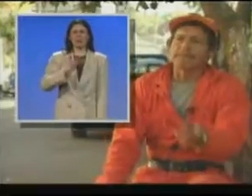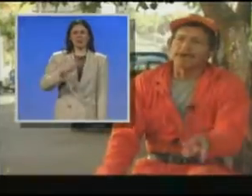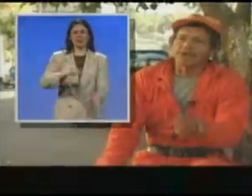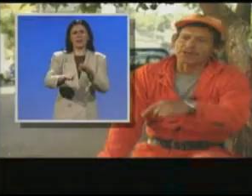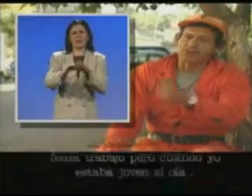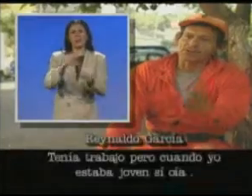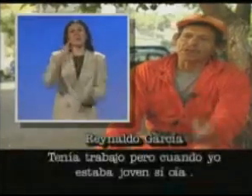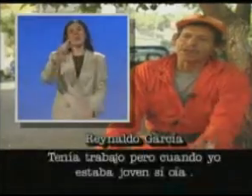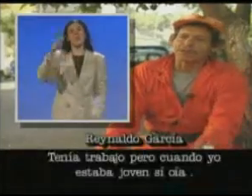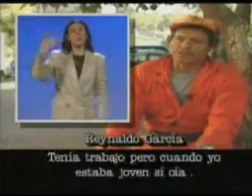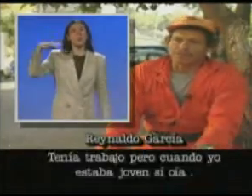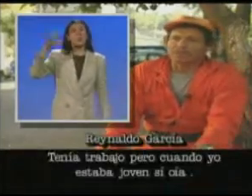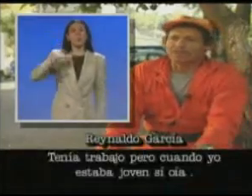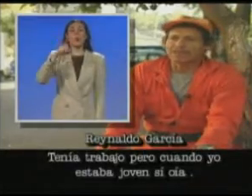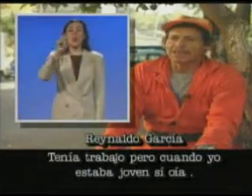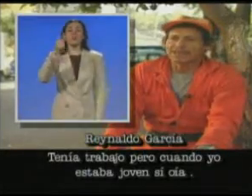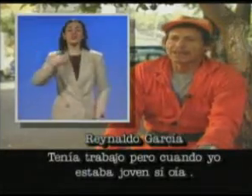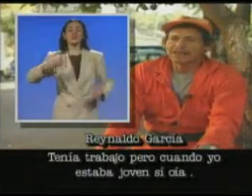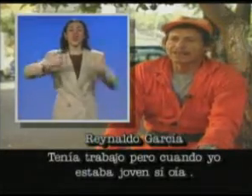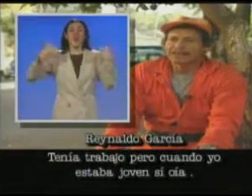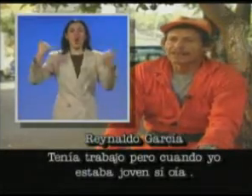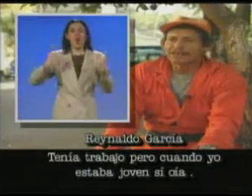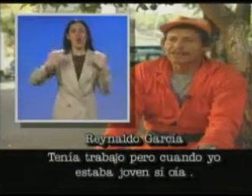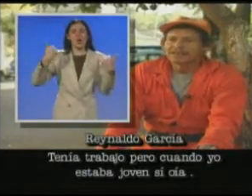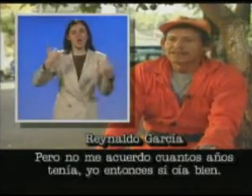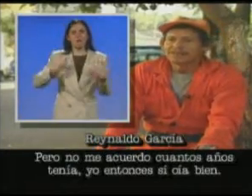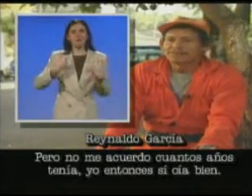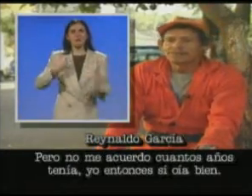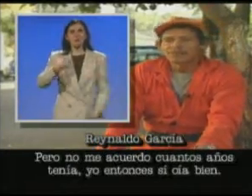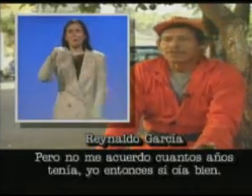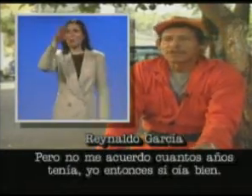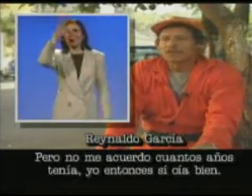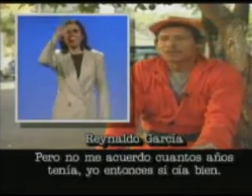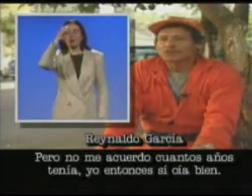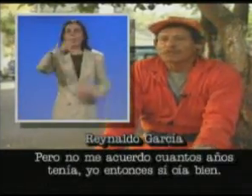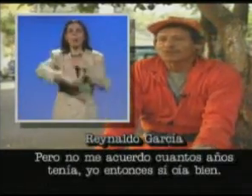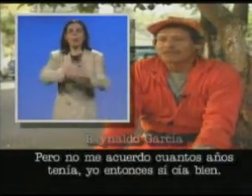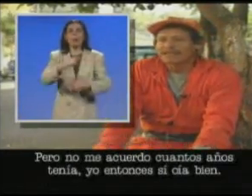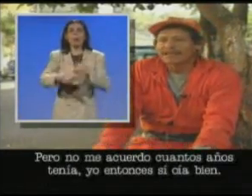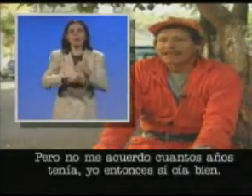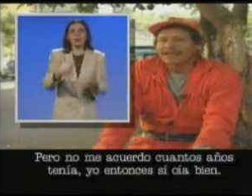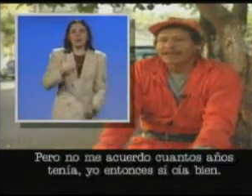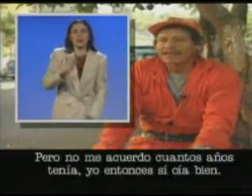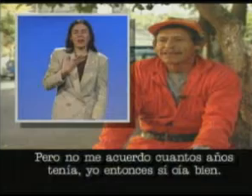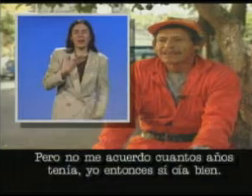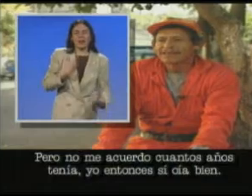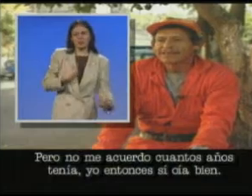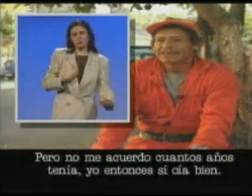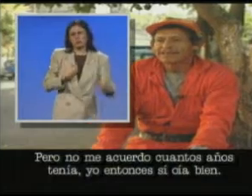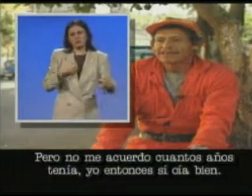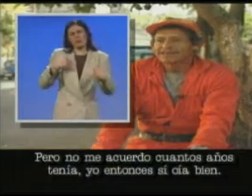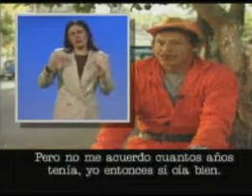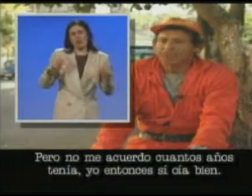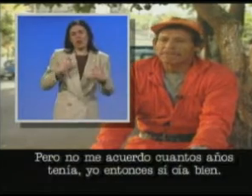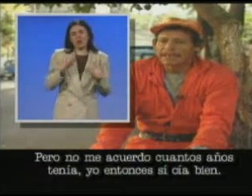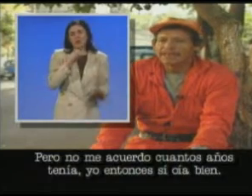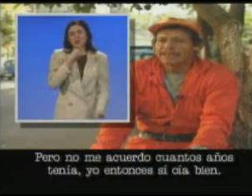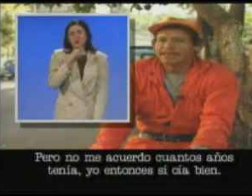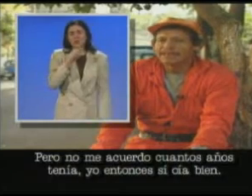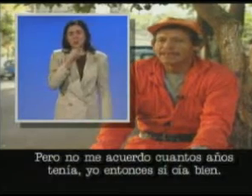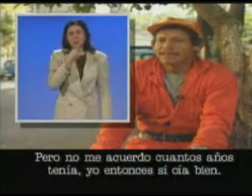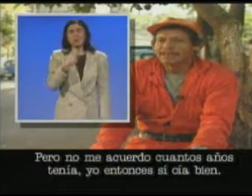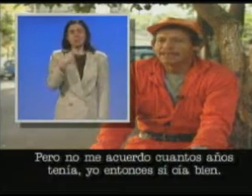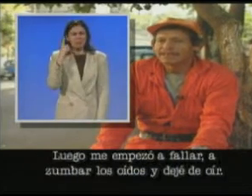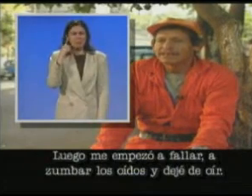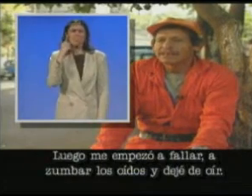Tenía trabajo, pero cuando estaba joven, sí, ya. No me acuerdo cuántos años tenía. Se oía bien.